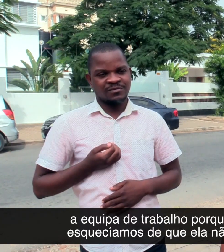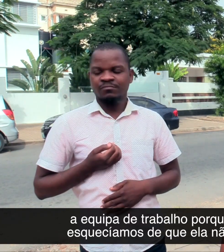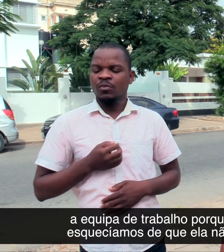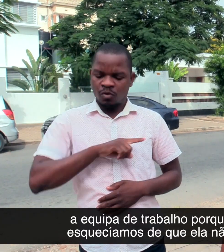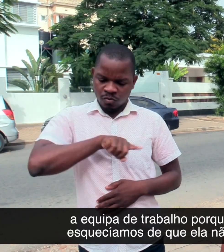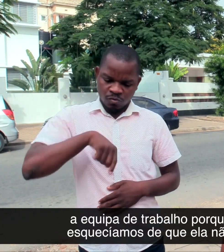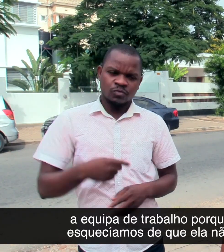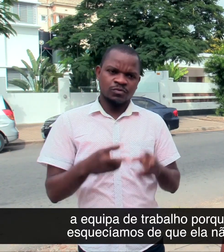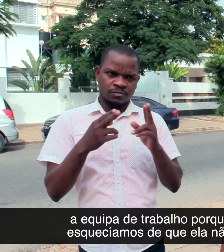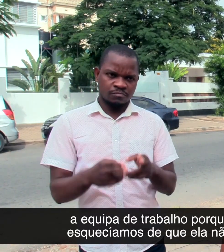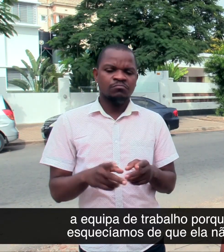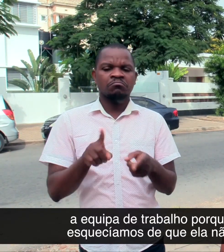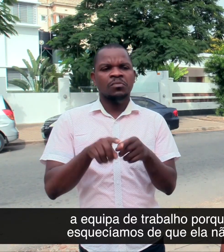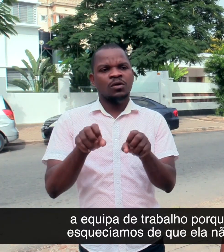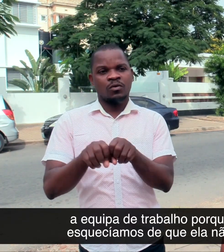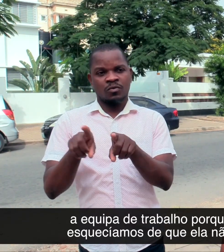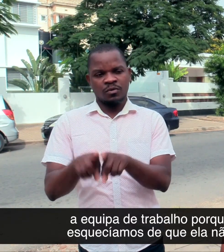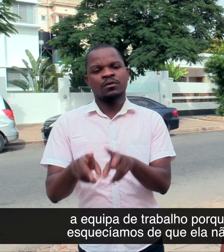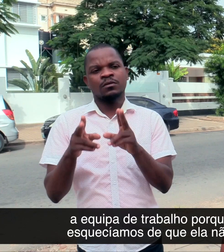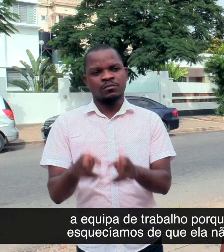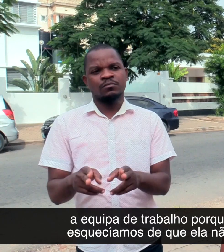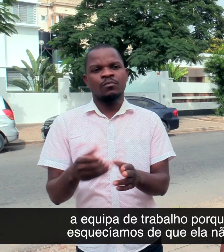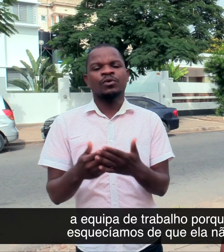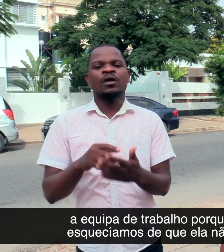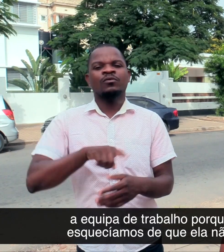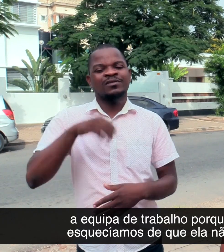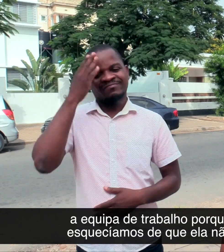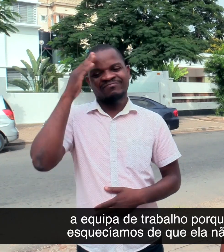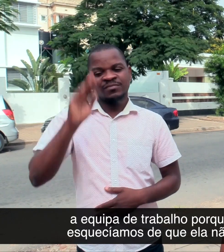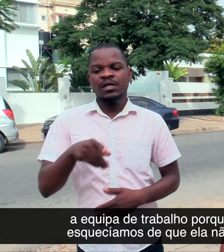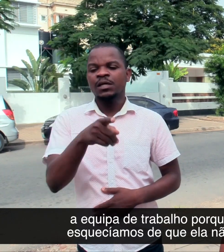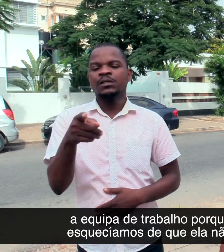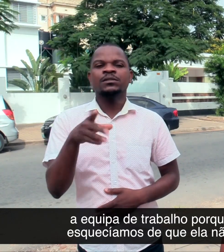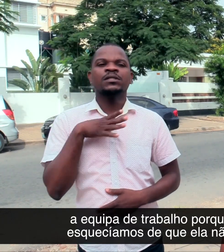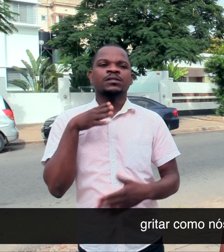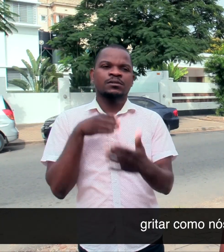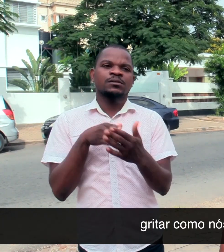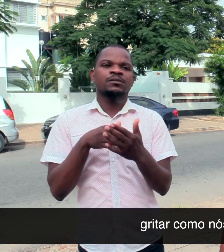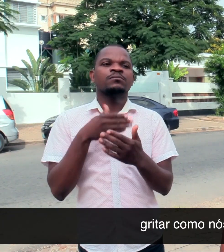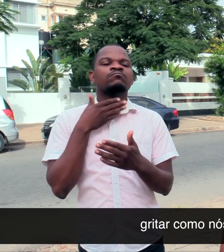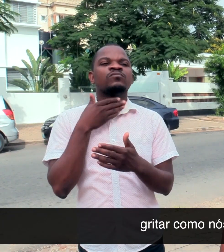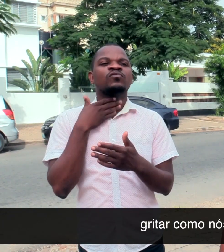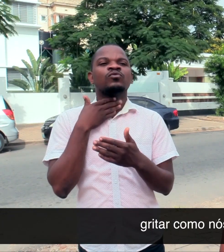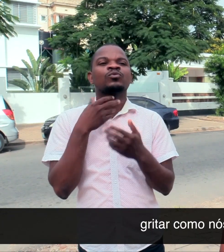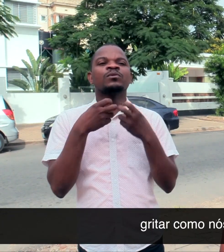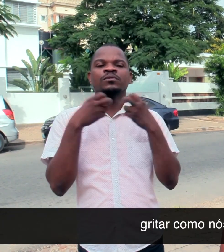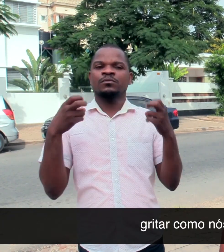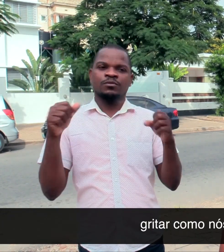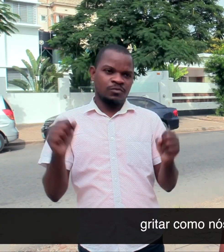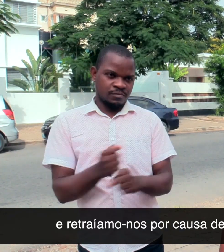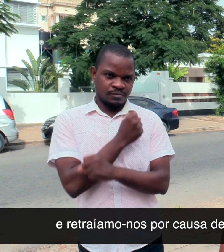a equipe de trabalho, porque em algum momento esquecíamos que ela não podia falar tanto assim, gritar como nós